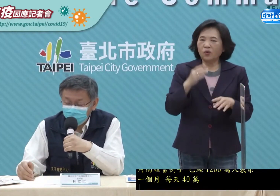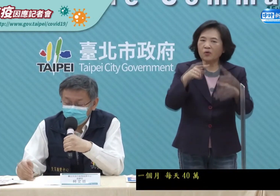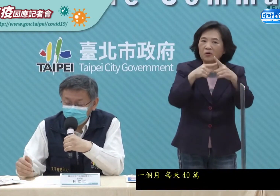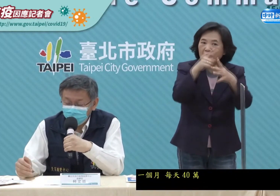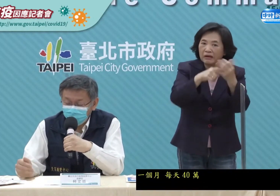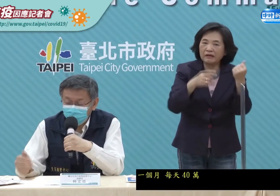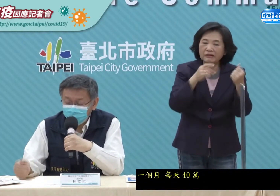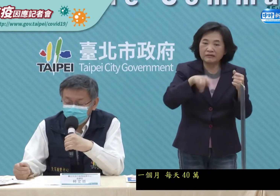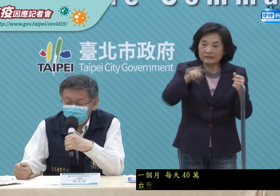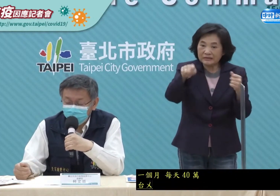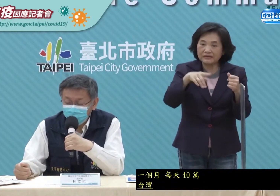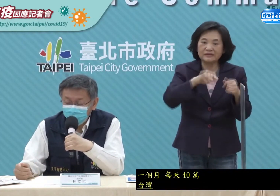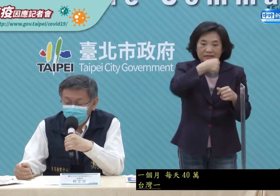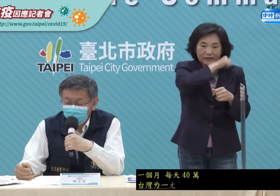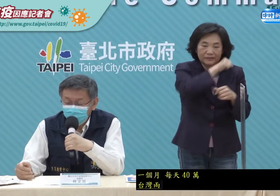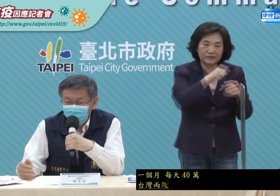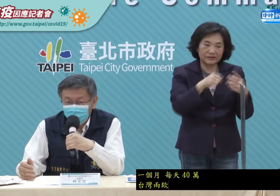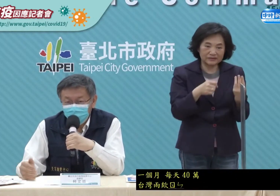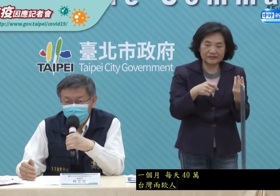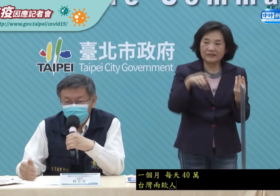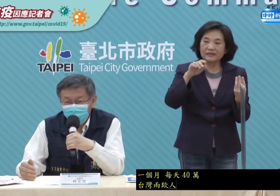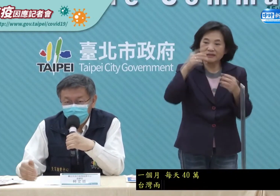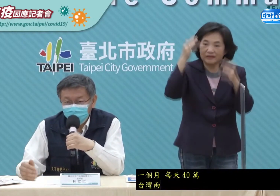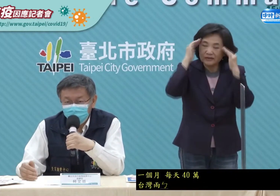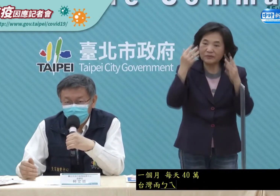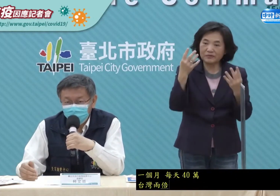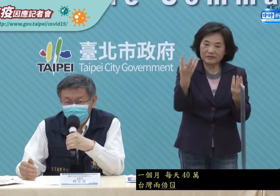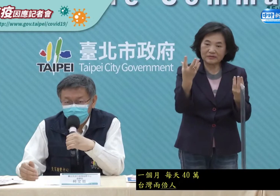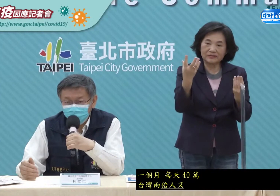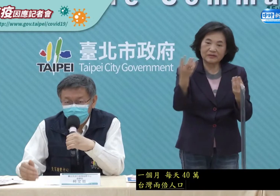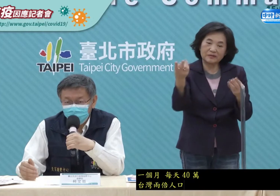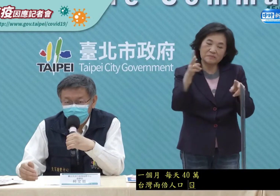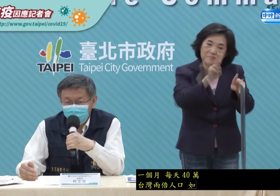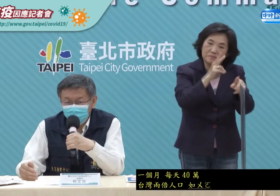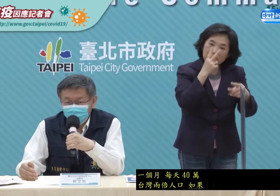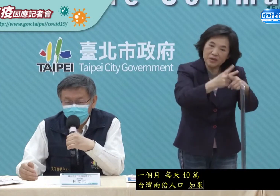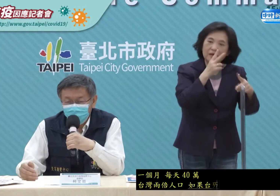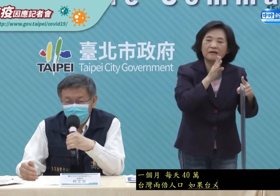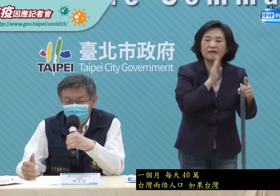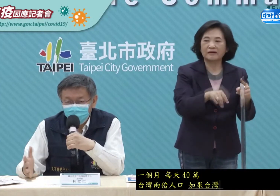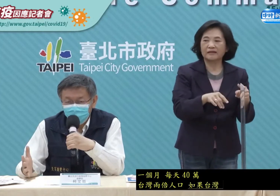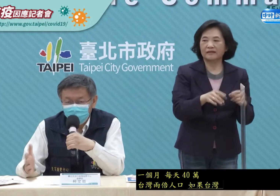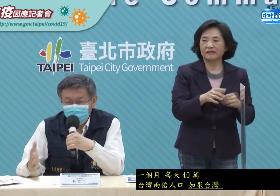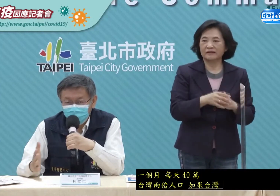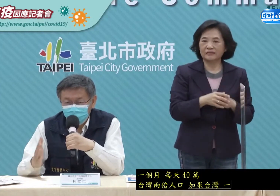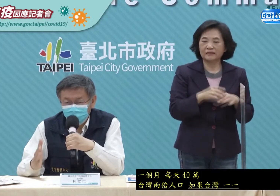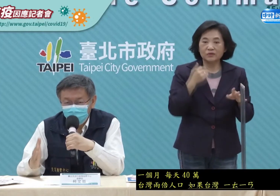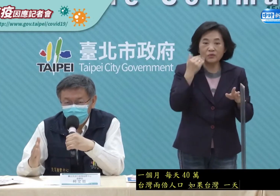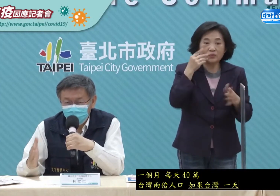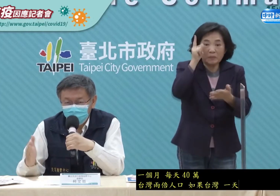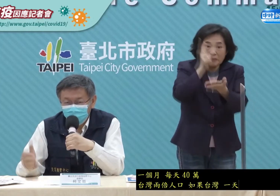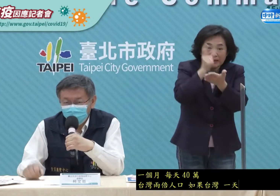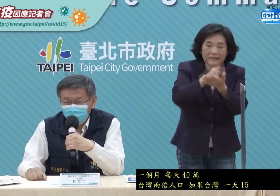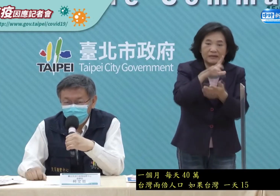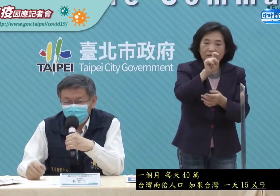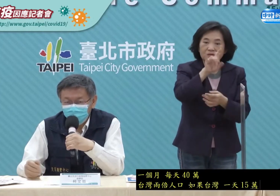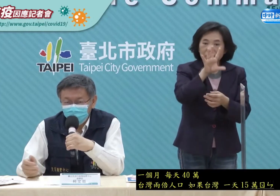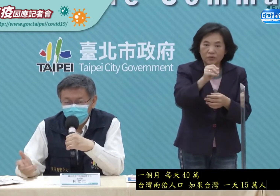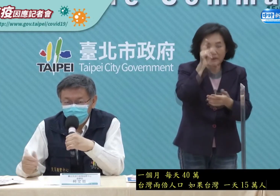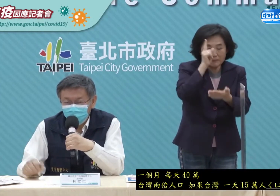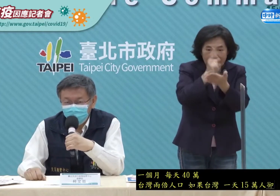台湾的两倍多一点，你可以想一下吧。台湾如果一天是随便啊，每天15万人确